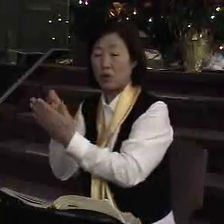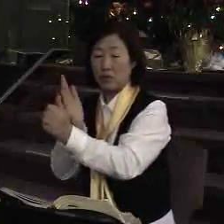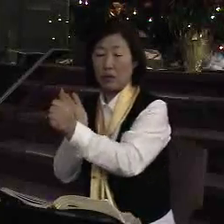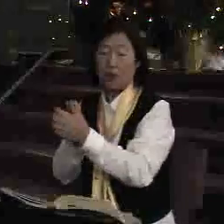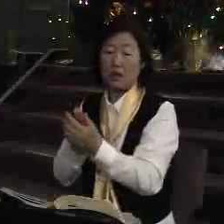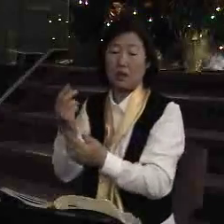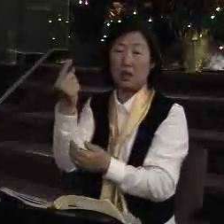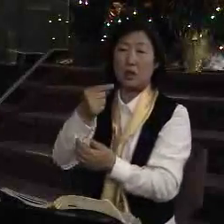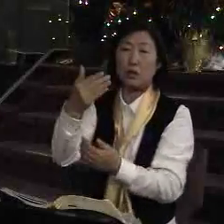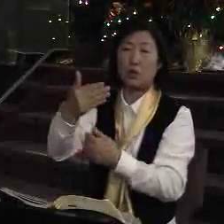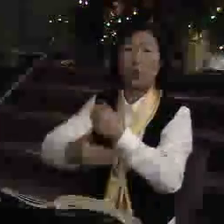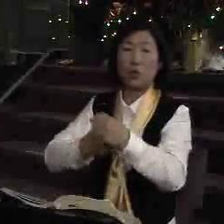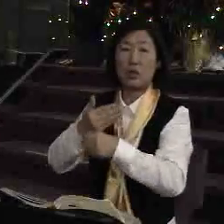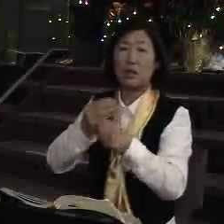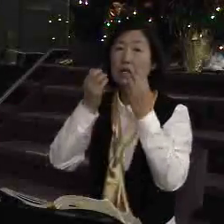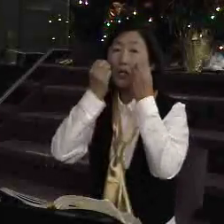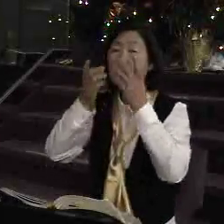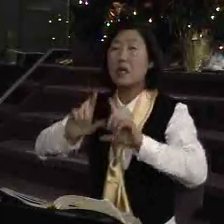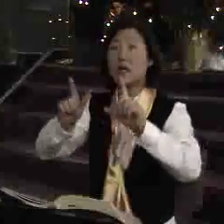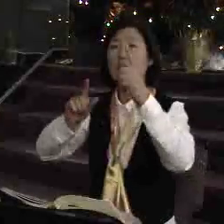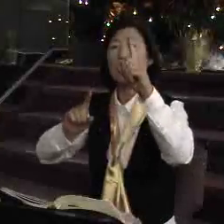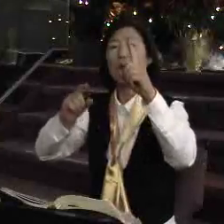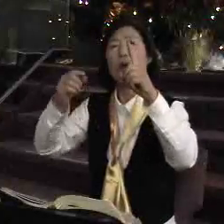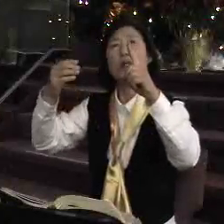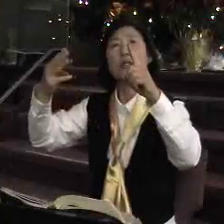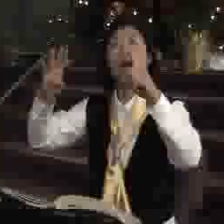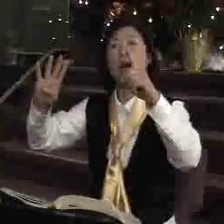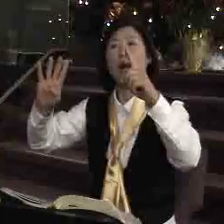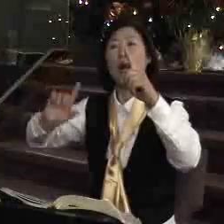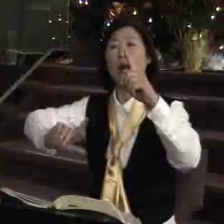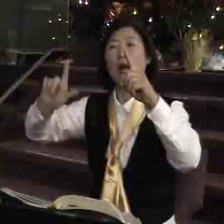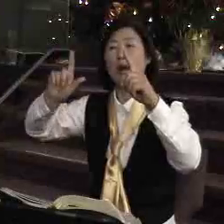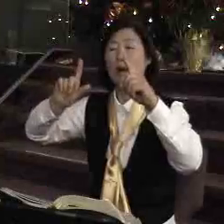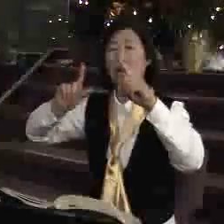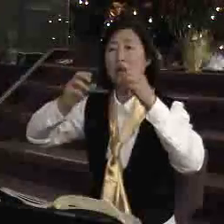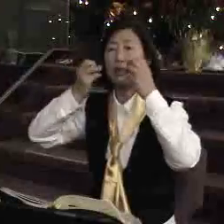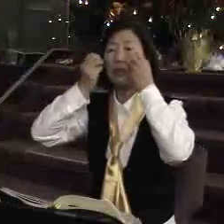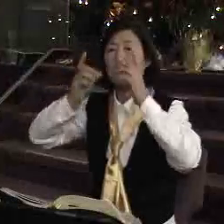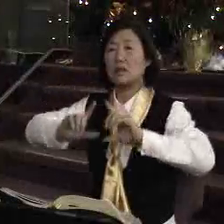1월 4일은 새해 첫 주일로 하나님께 감사를 드리는 신년